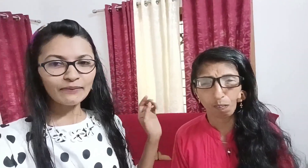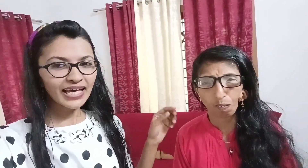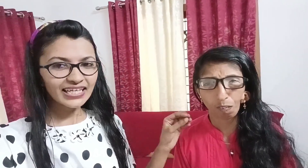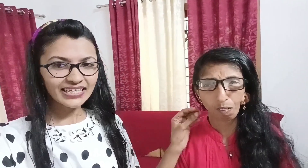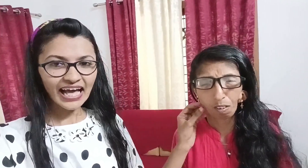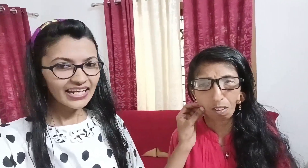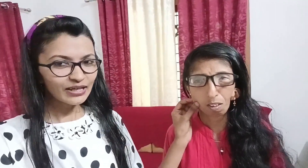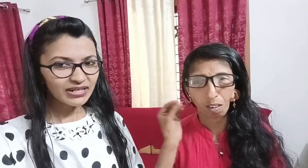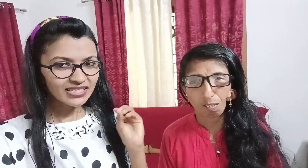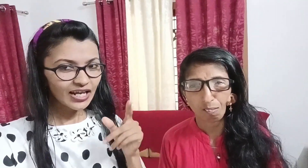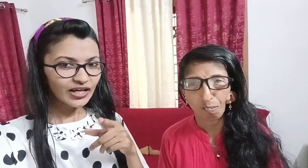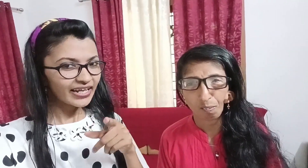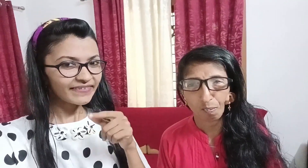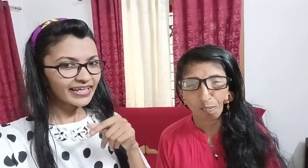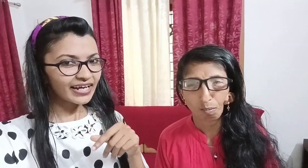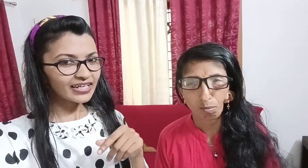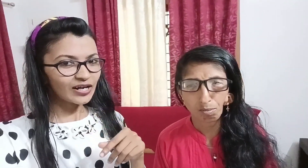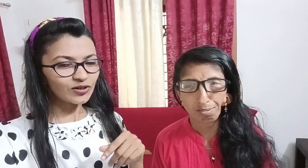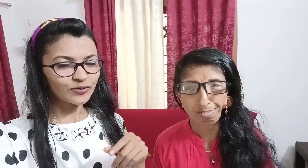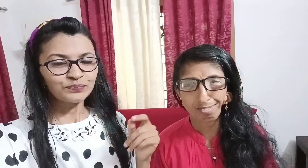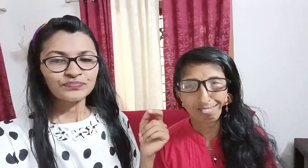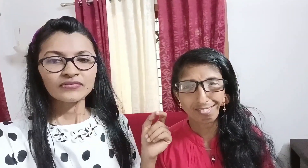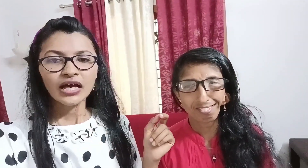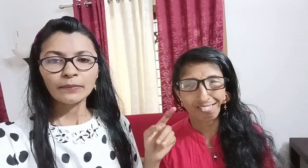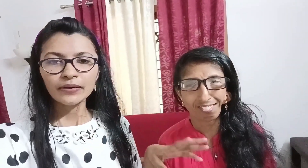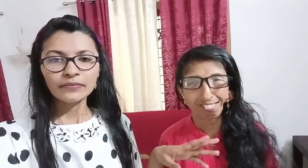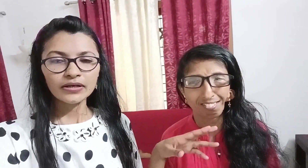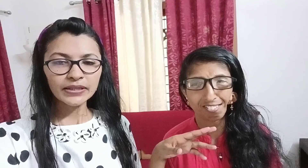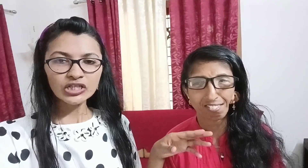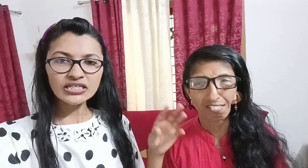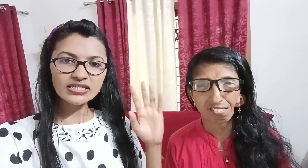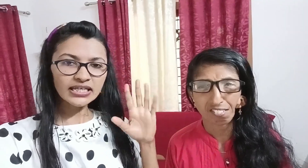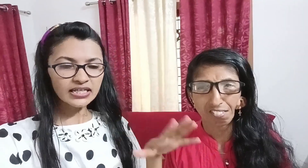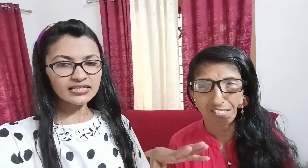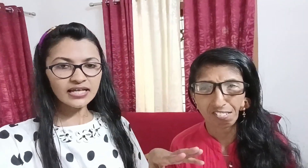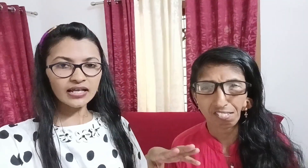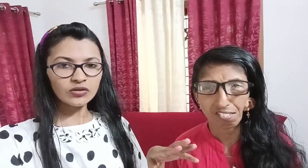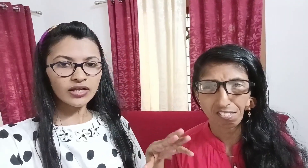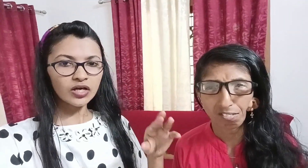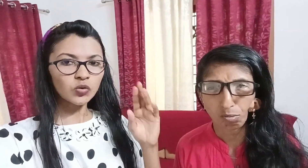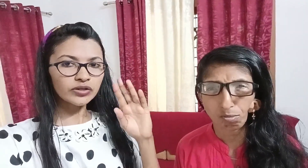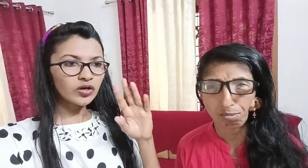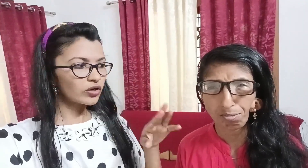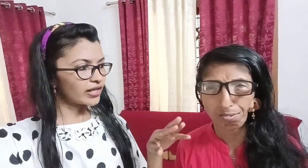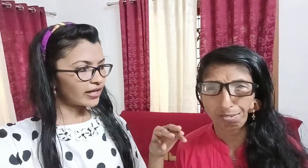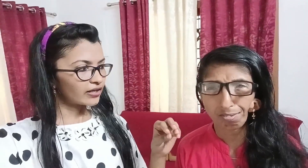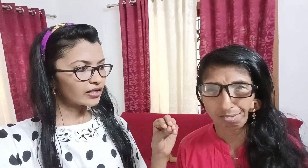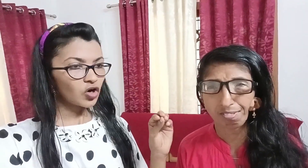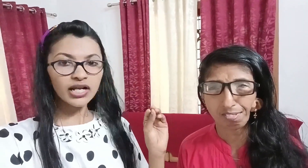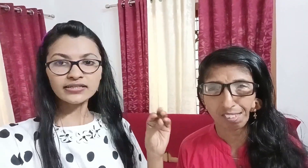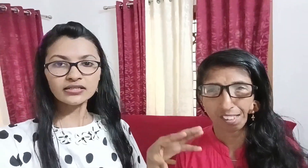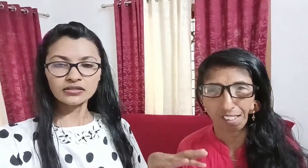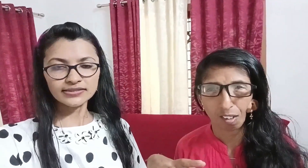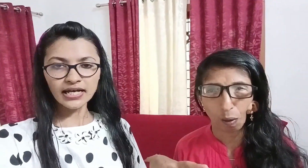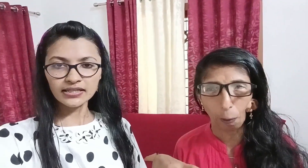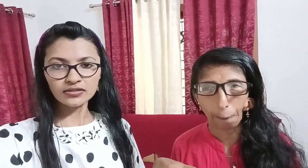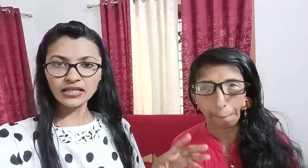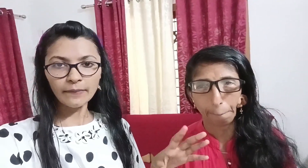നമ്മുടെ താരത്തെ മനസ്സിലായല്ലോ, കഴിഞ്ഞ വീഡിയോ കണ്ടു കാണുമല്ലോ. അപ്പം ബിന്ദു ചേച്ചി നിൽക്കുന്ന സ്ഥലം എന്ന് പറഞ്ഞാൽ കുതിയോട് അല്ലേ, കൊല്ലത്ത് സ്ഥലത്ത്